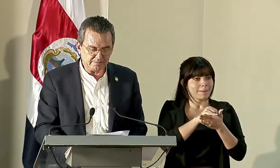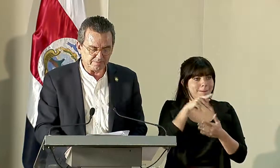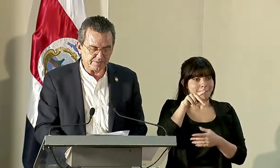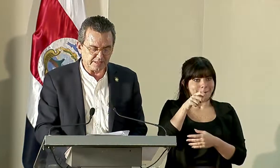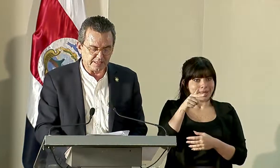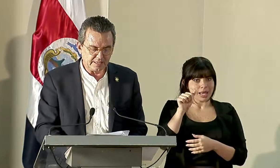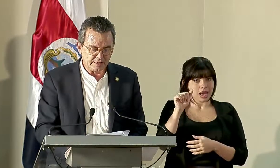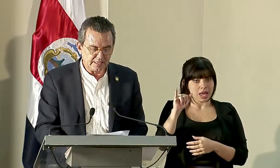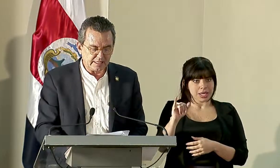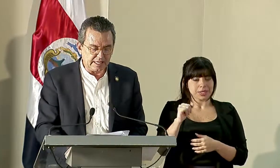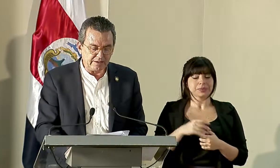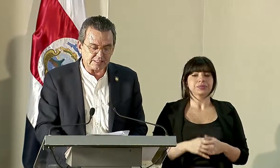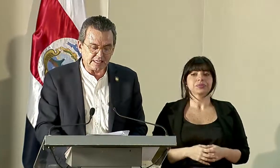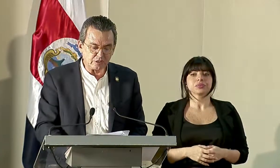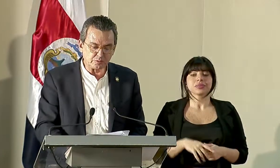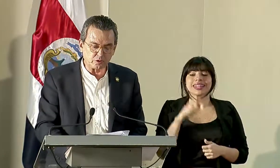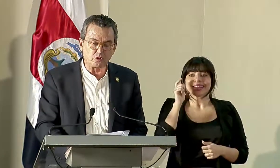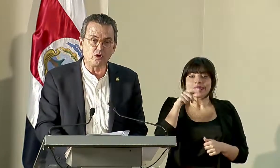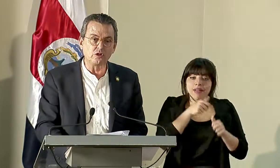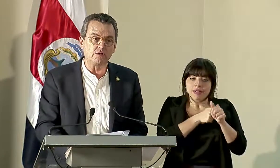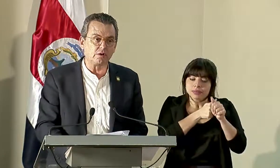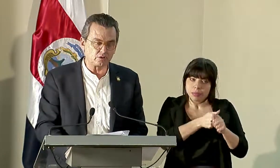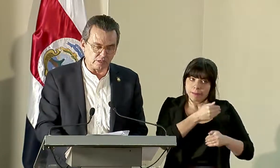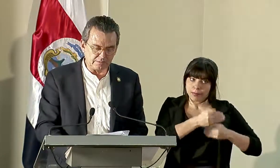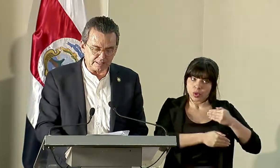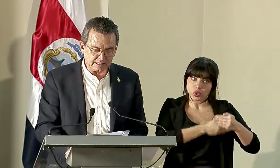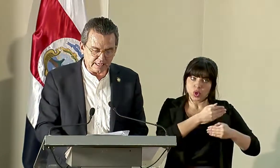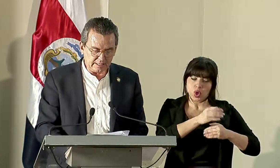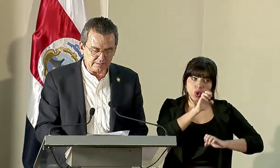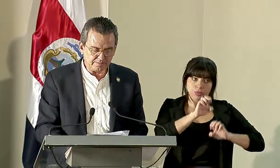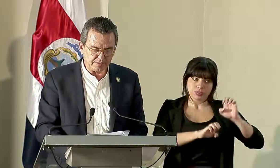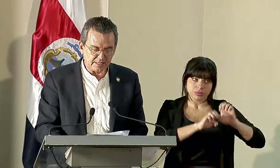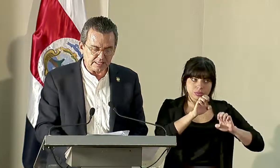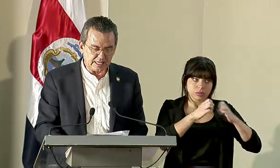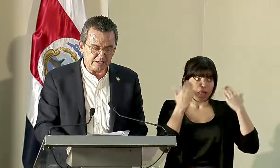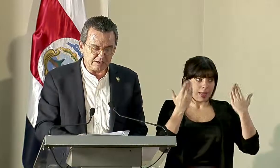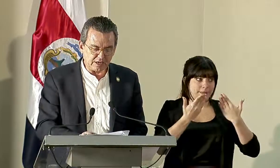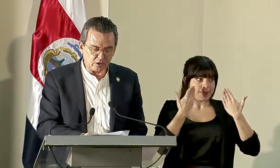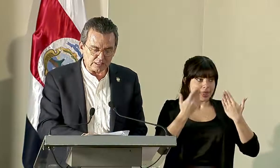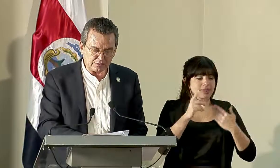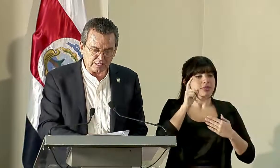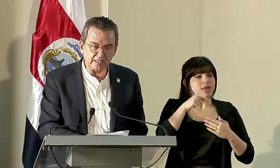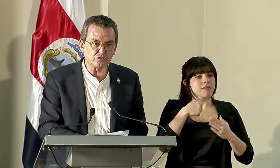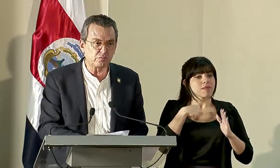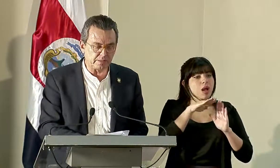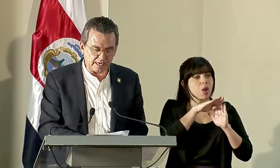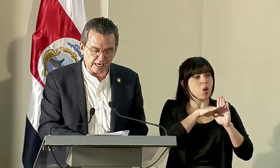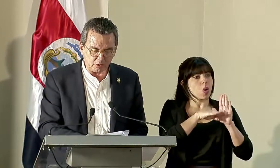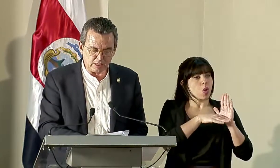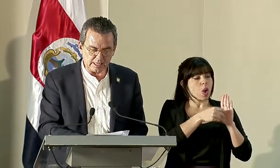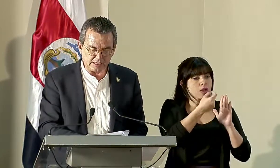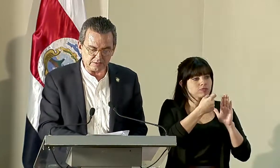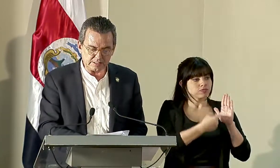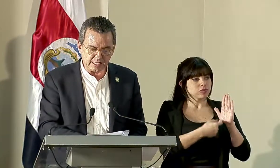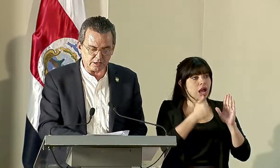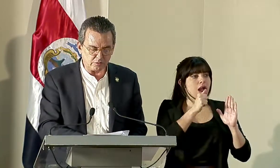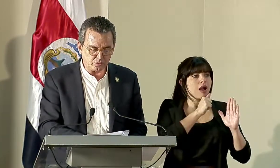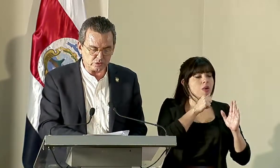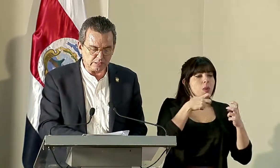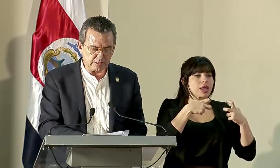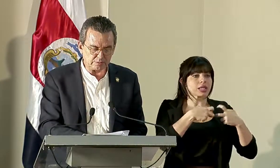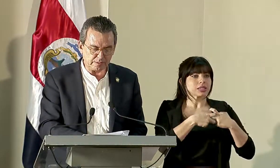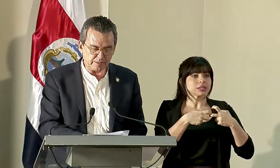PGAI, deben seguir los protocolos de evaluación ambiental, deben llevar hojas de registro para agua,